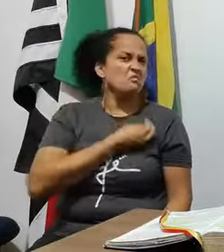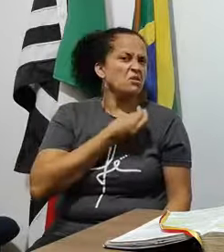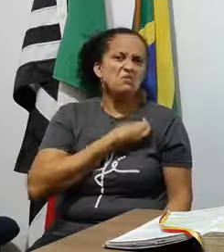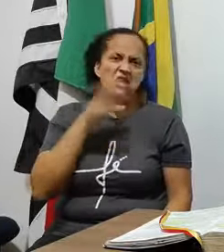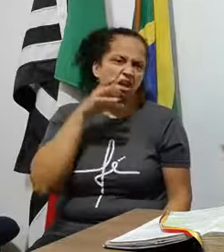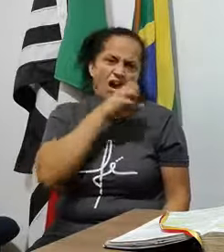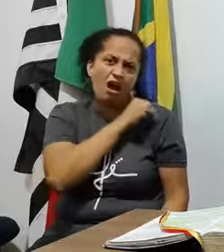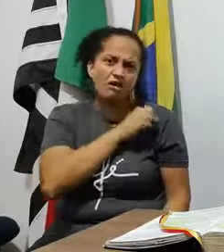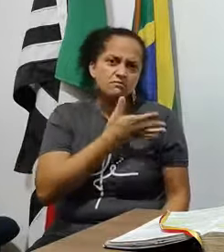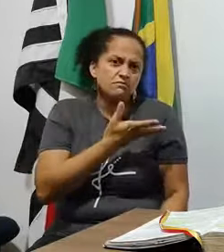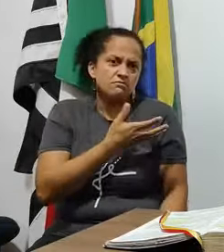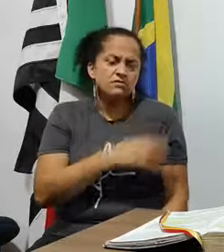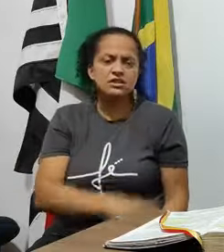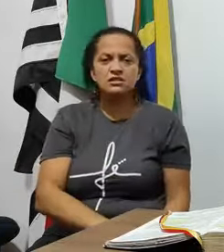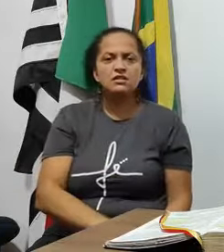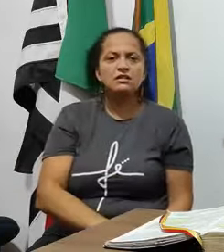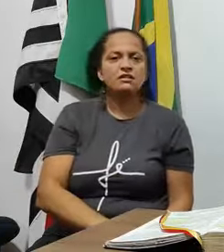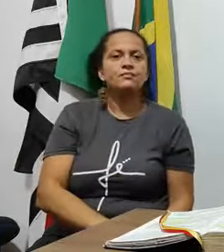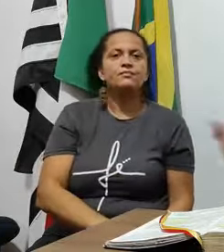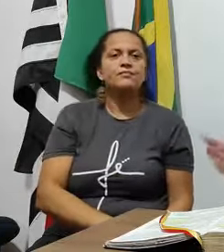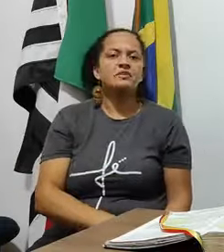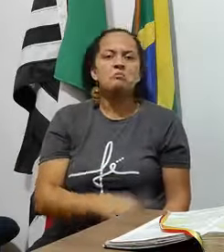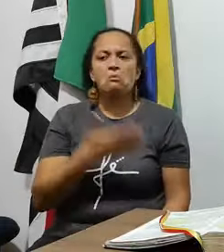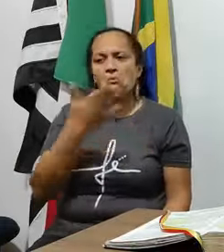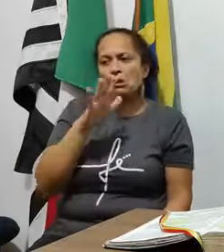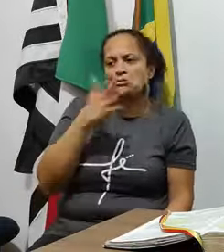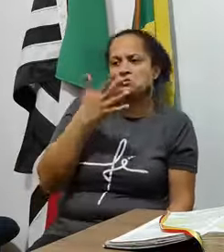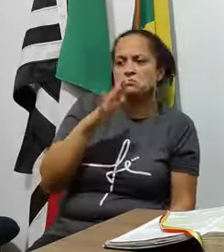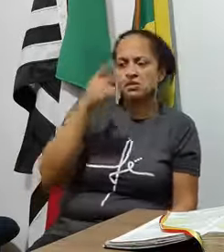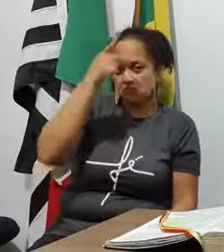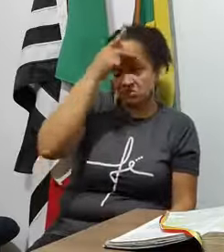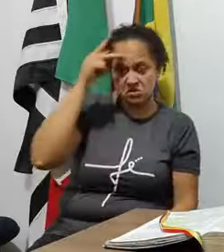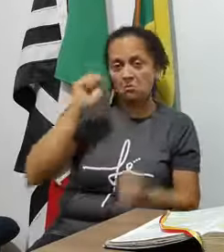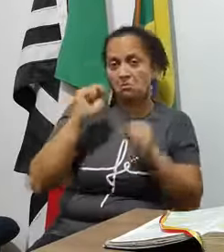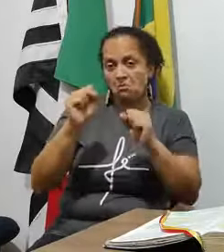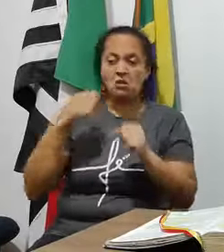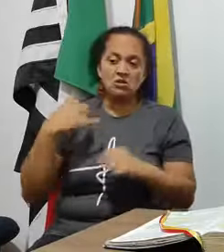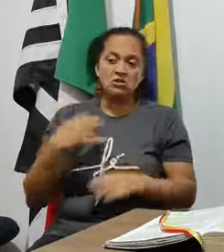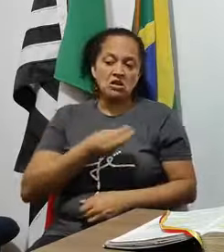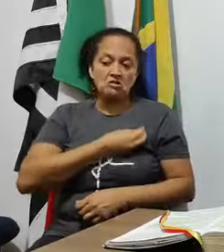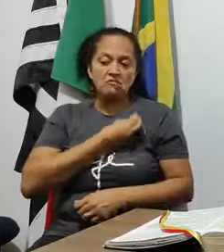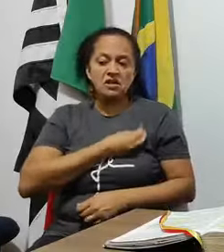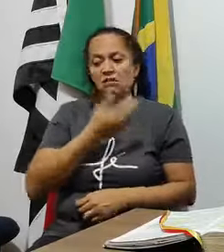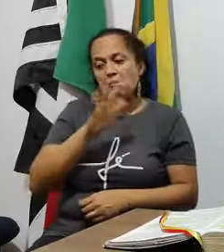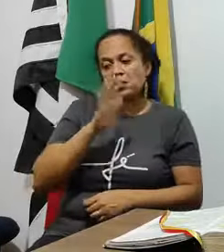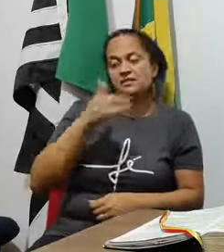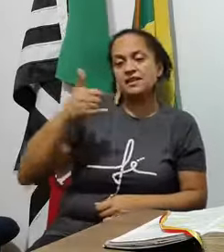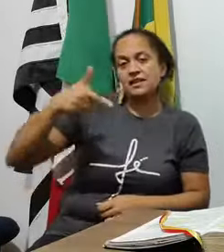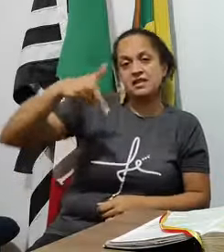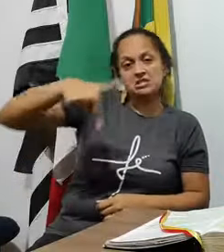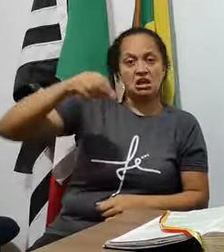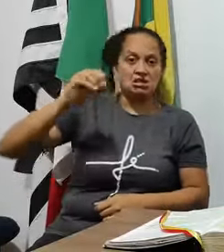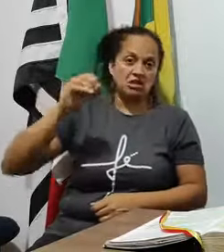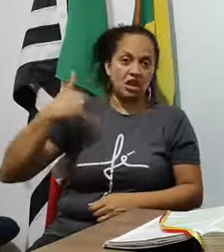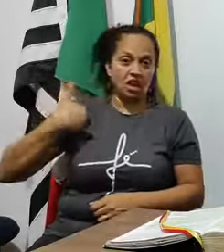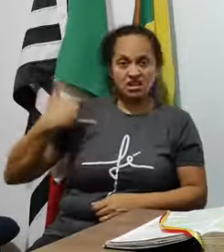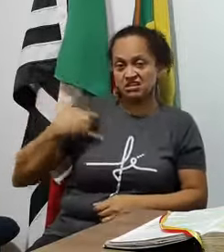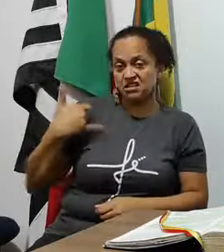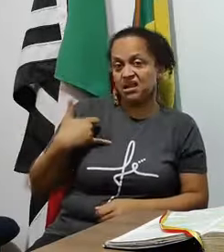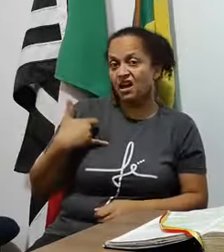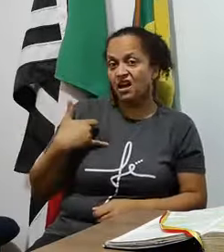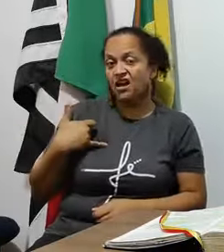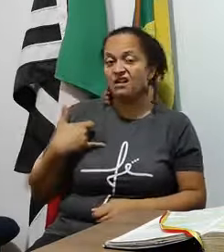curta. A Bíblia diz, olha, o máximo que uma pessoa pode viver é 70 anos. Os mais fortes chegam